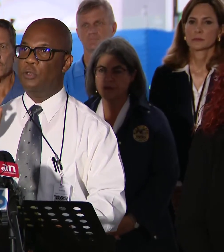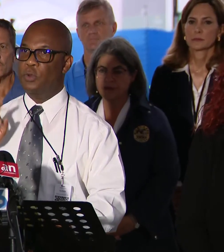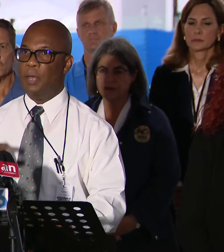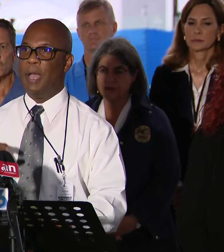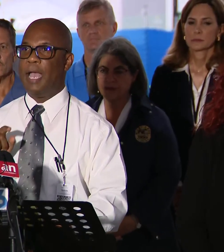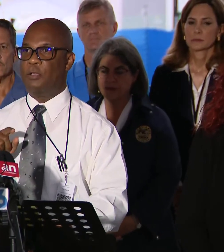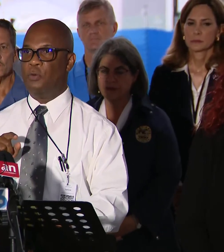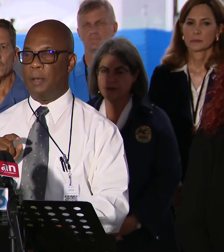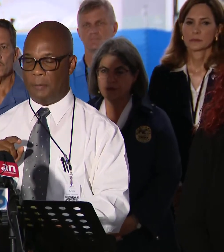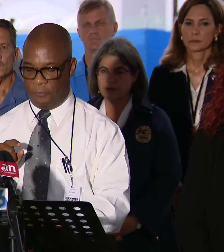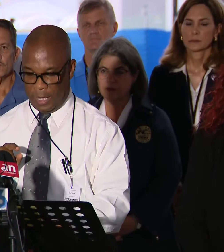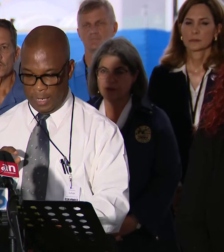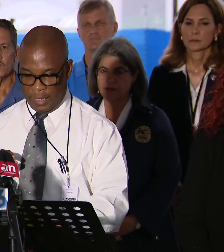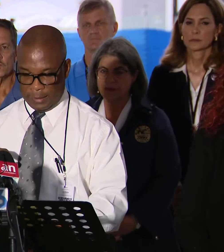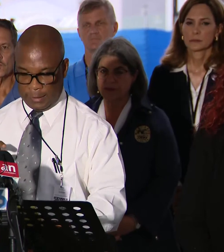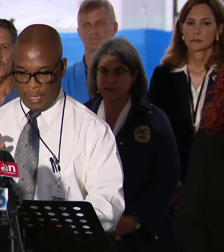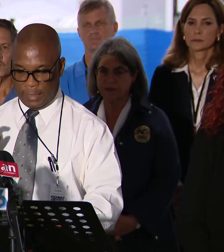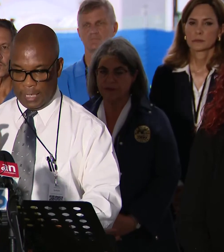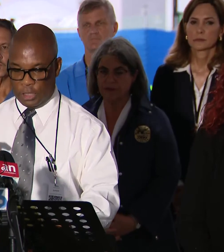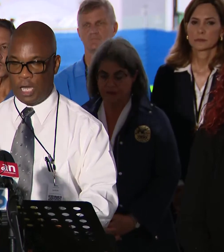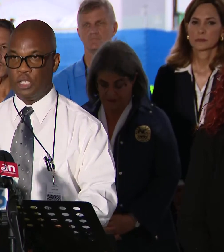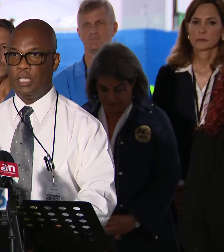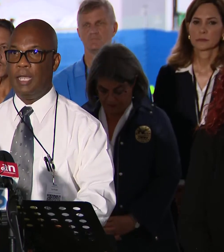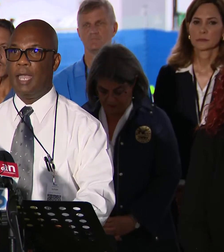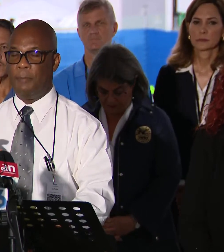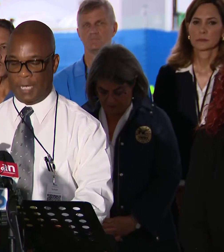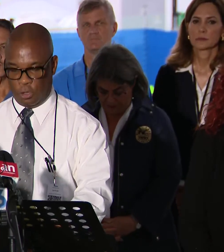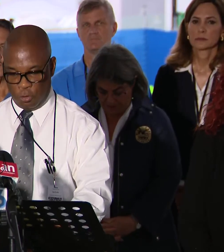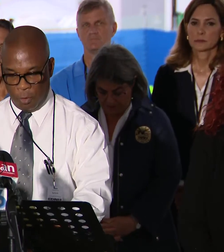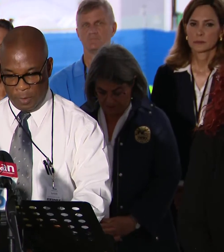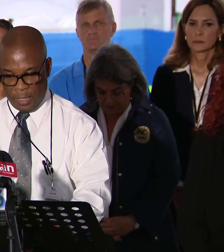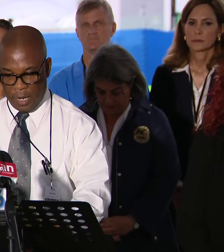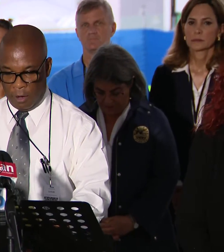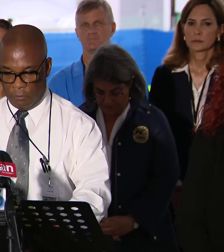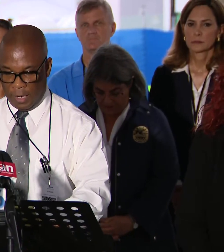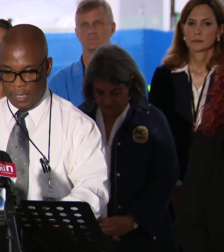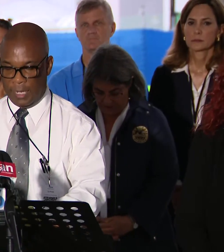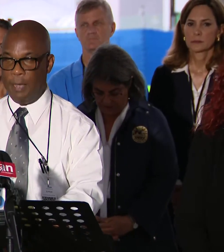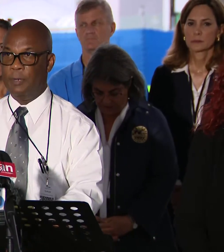connaissons. Et une des choses que nous sommes capables de faire, c'est télécharger